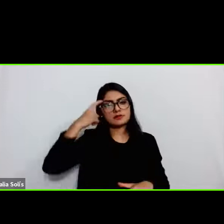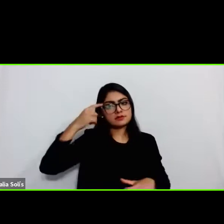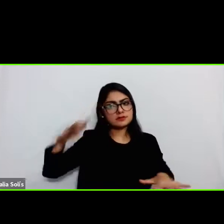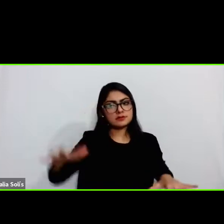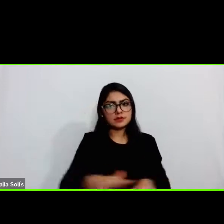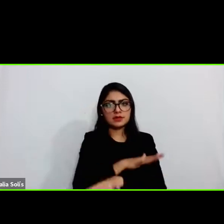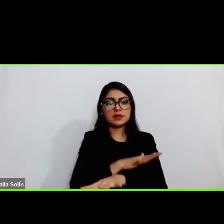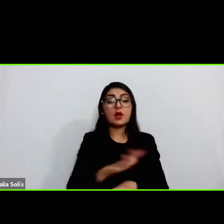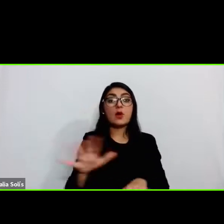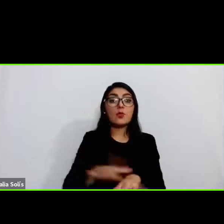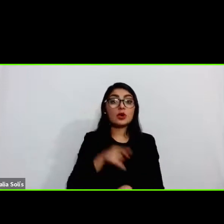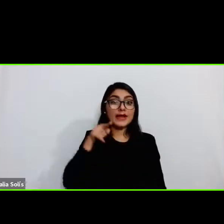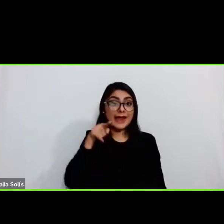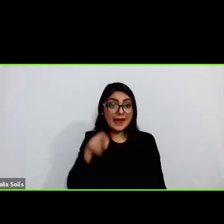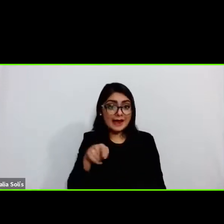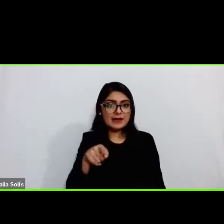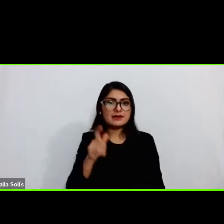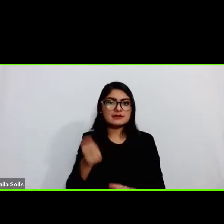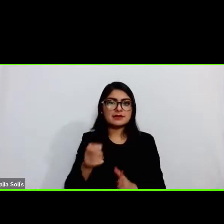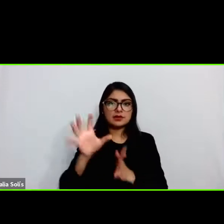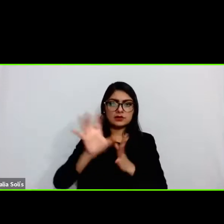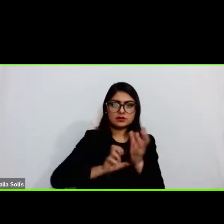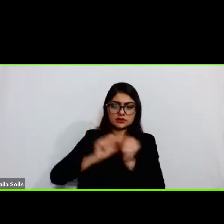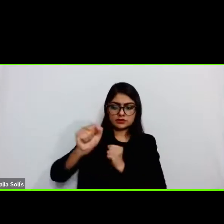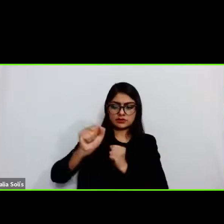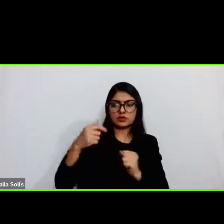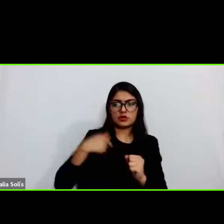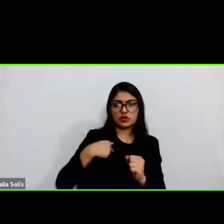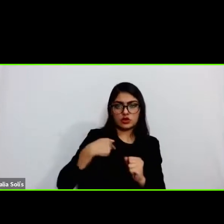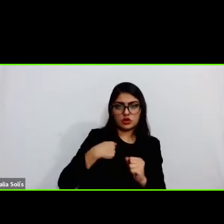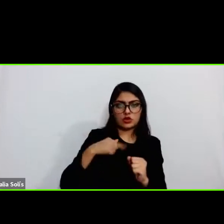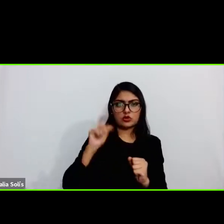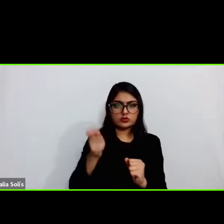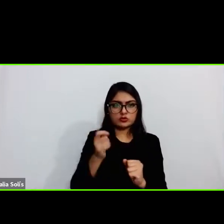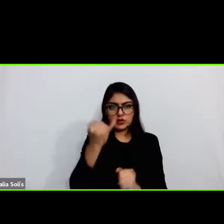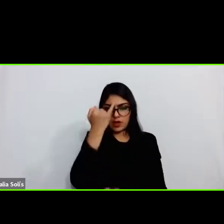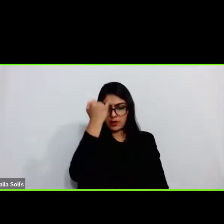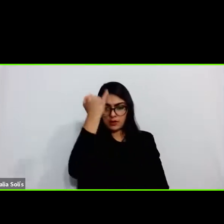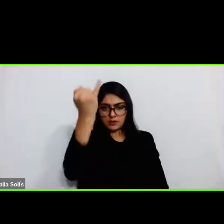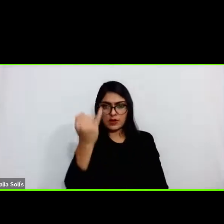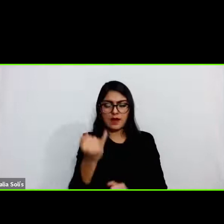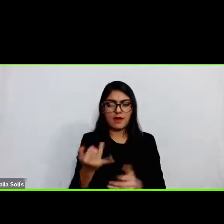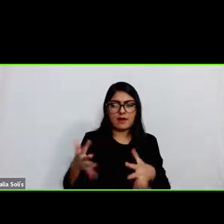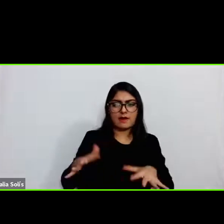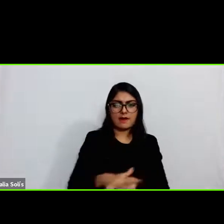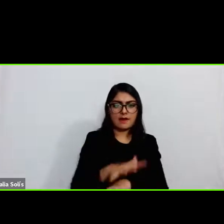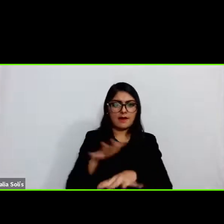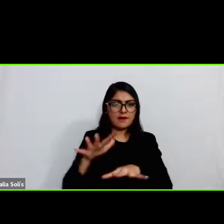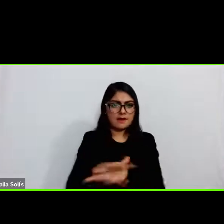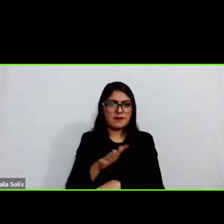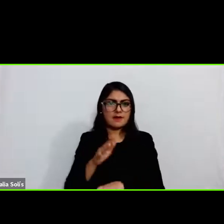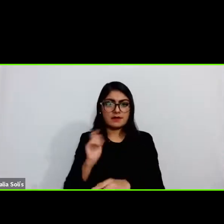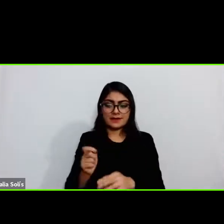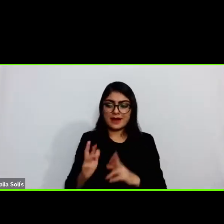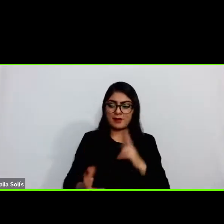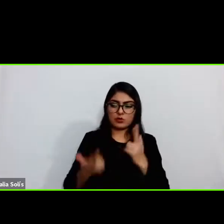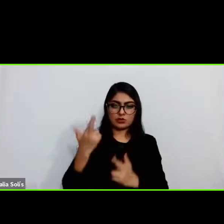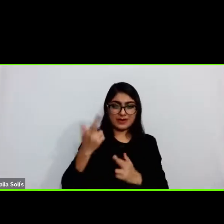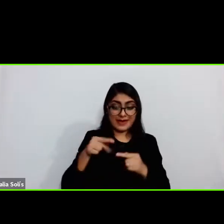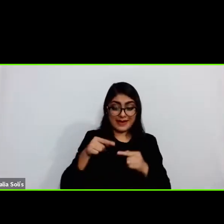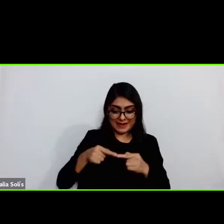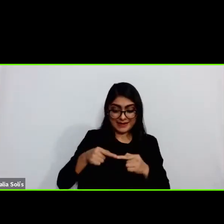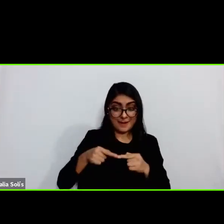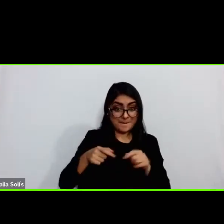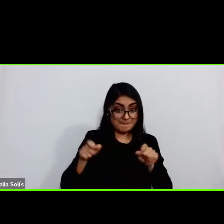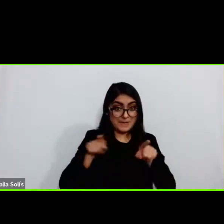una Constitución que no está subordinada a una ideología revolucionaria, sino que es una Constitución normativa, suprema, que vincula